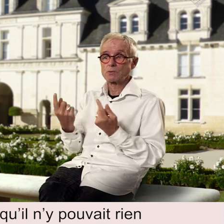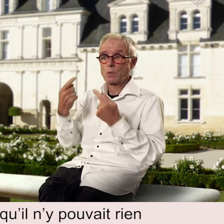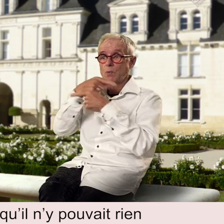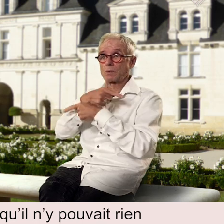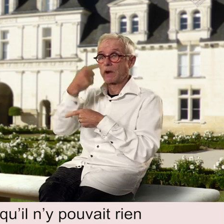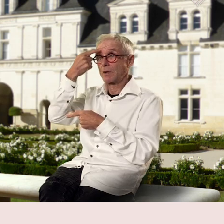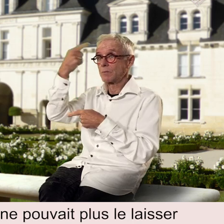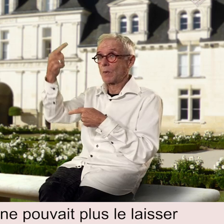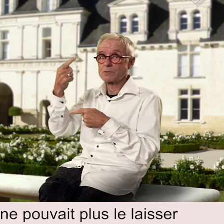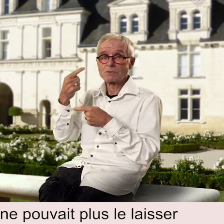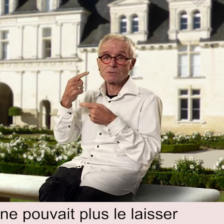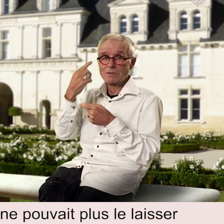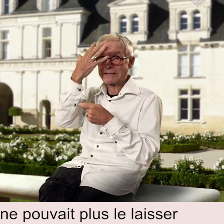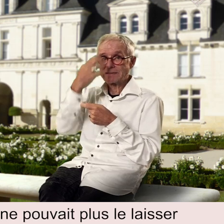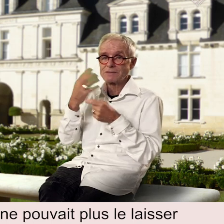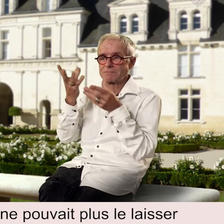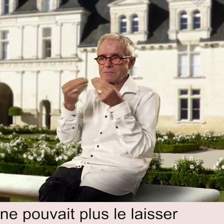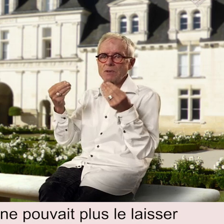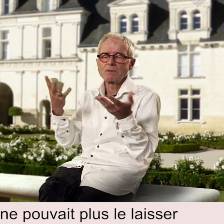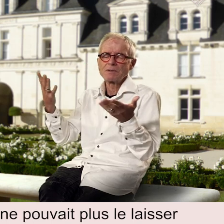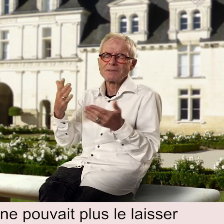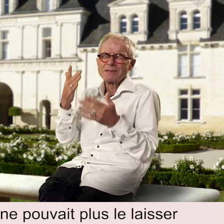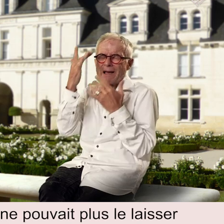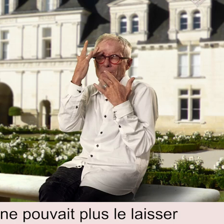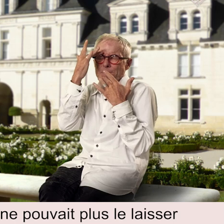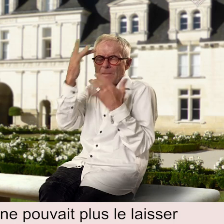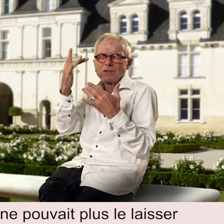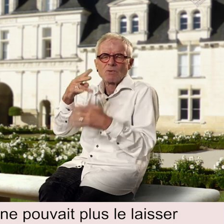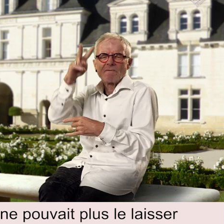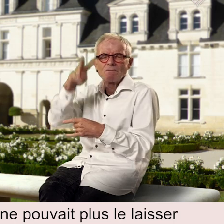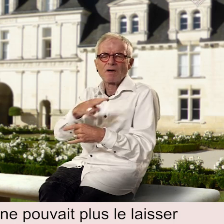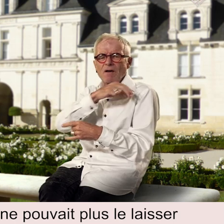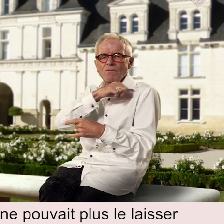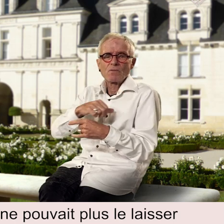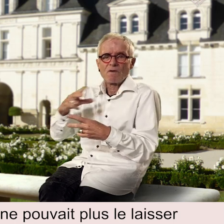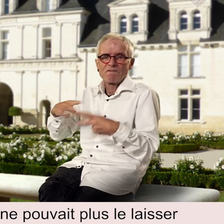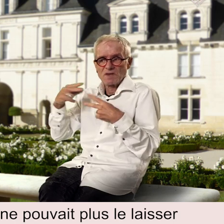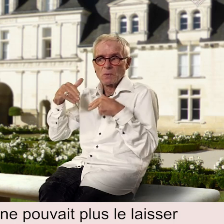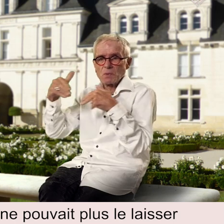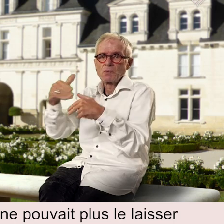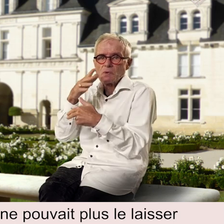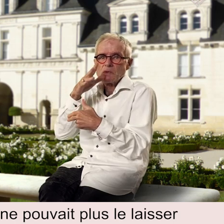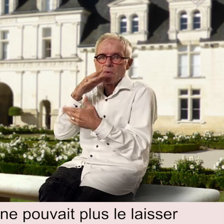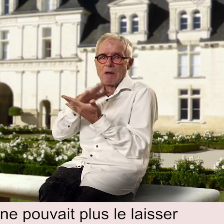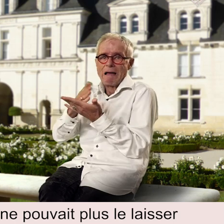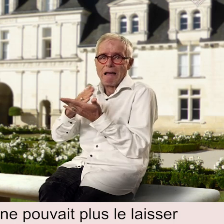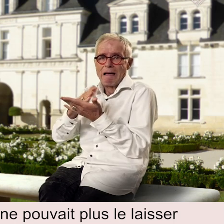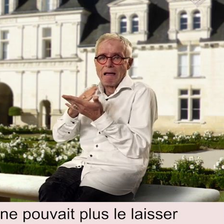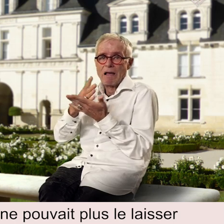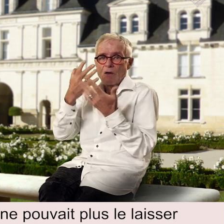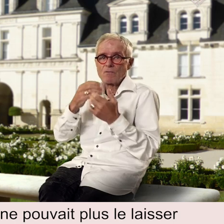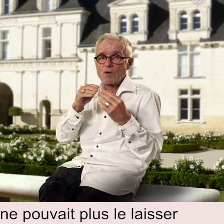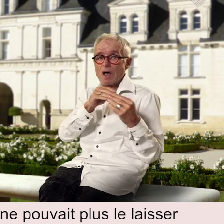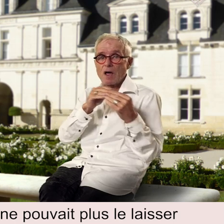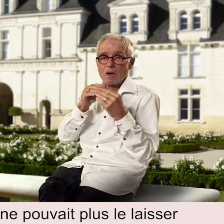toutes les siennes, et aimant cette princesse avec une passion qui ne pouvait plus le laisser vivre dans l'incertitude d'en être aimé,